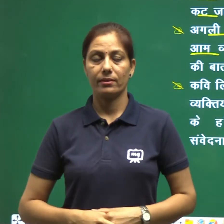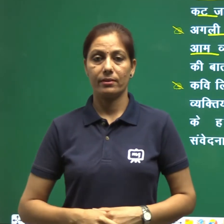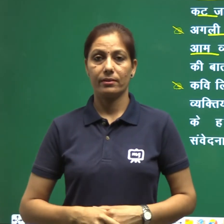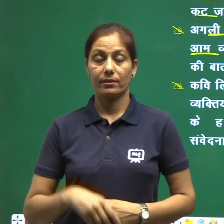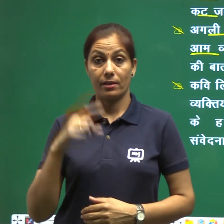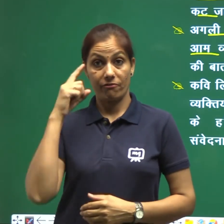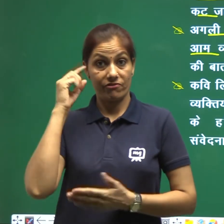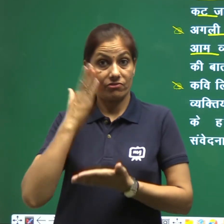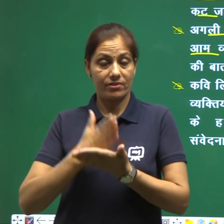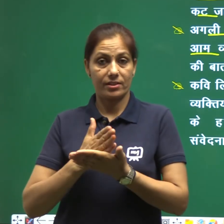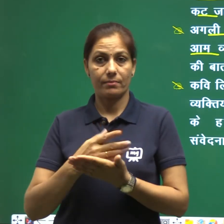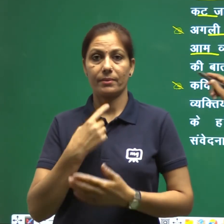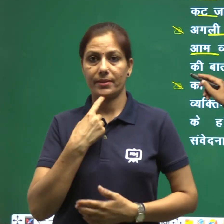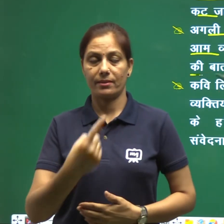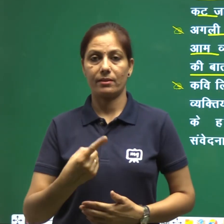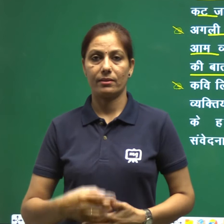विश्वास की बात बताता है।